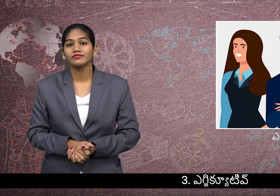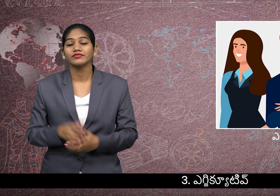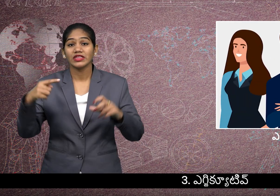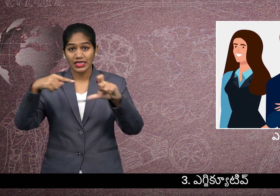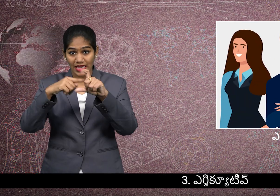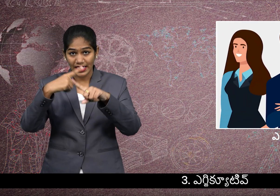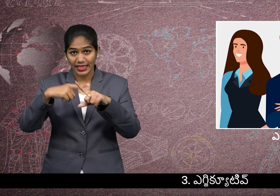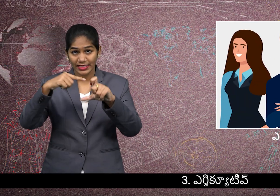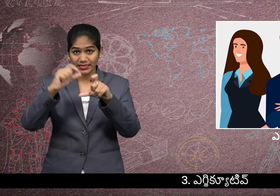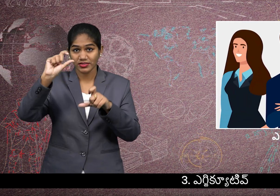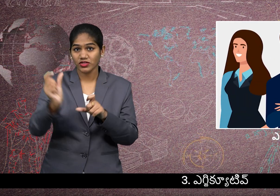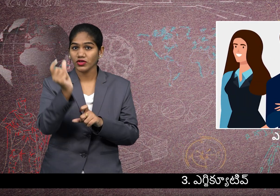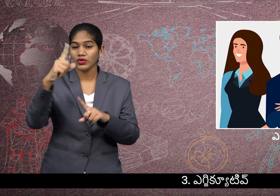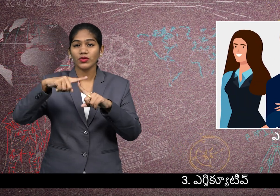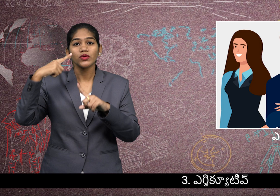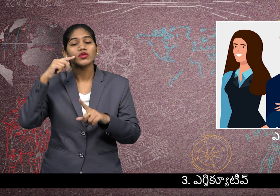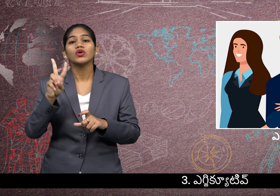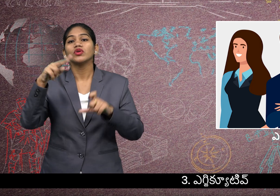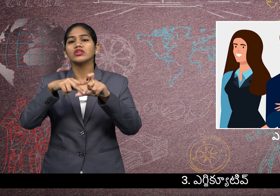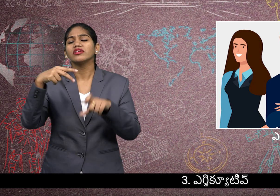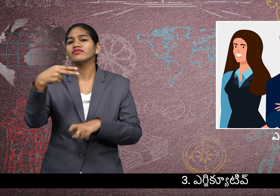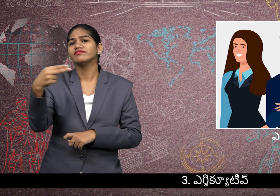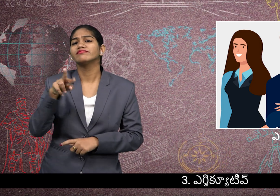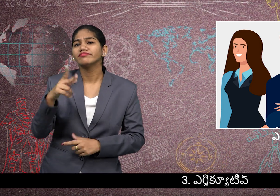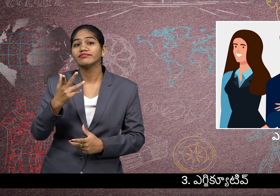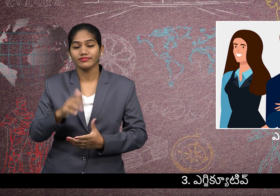3. ఎగ్జిక్యూటివ్.